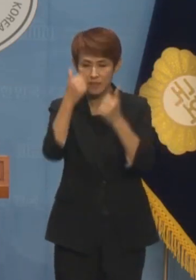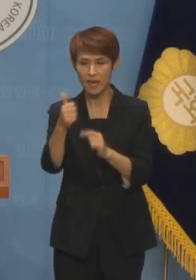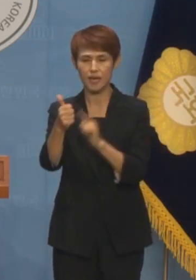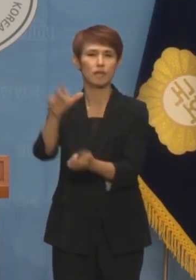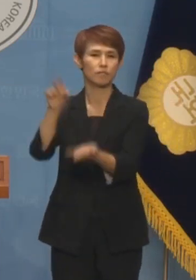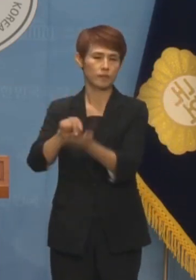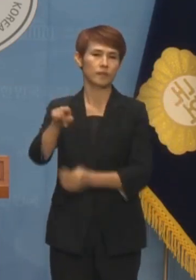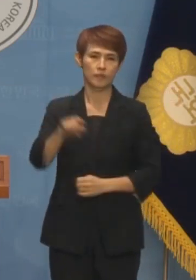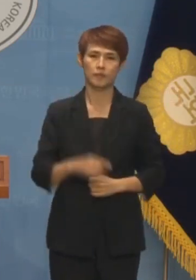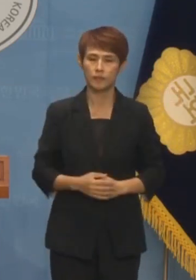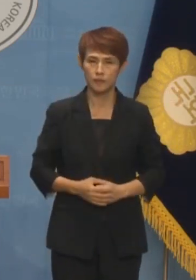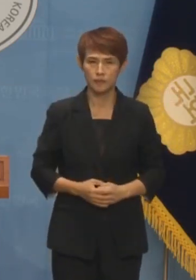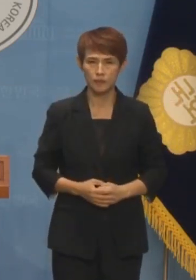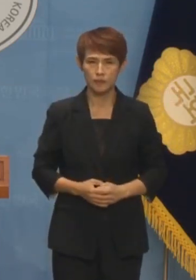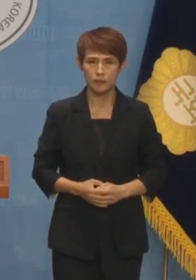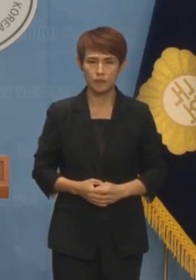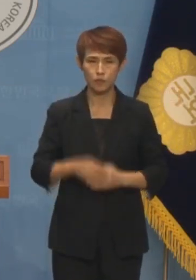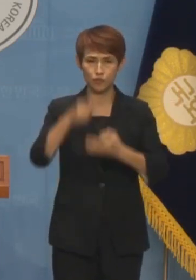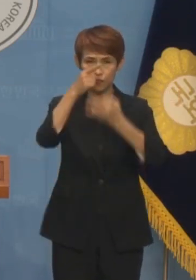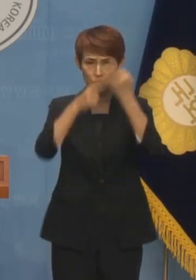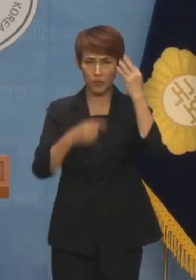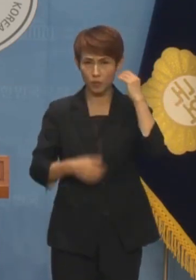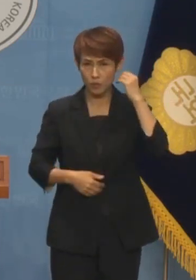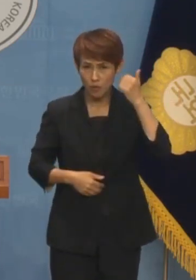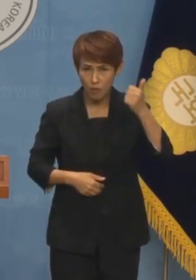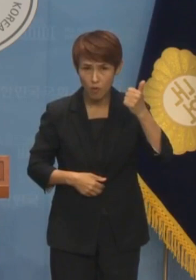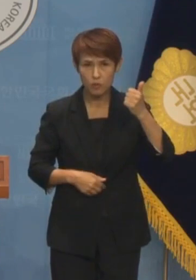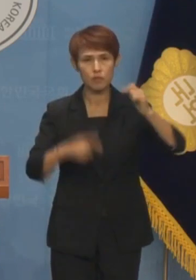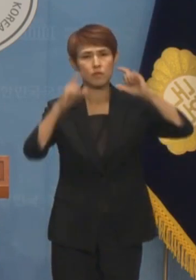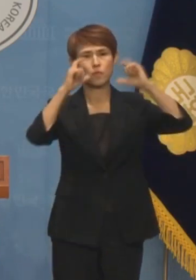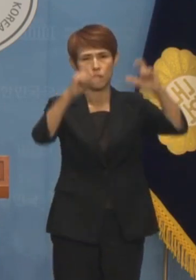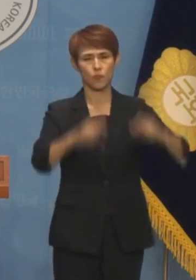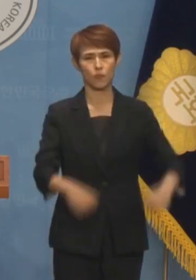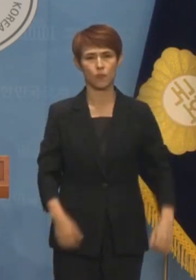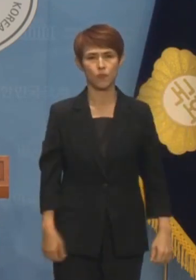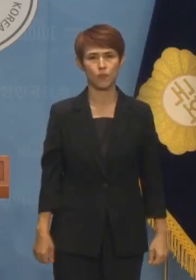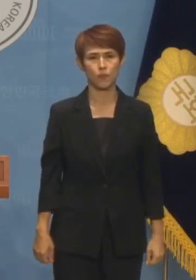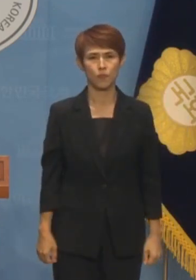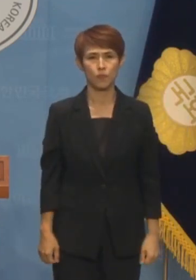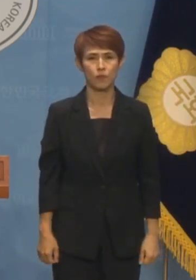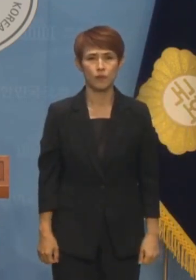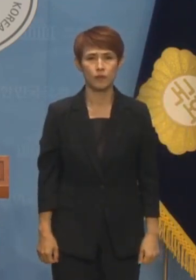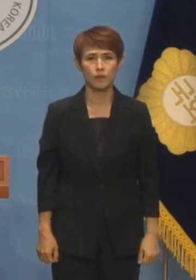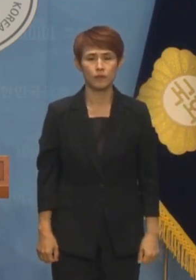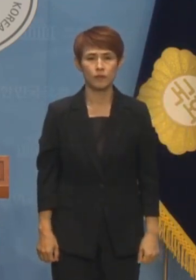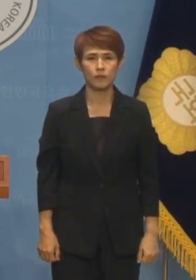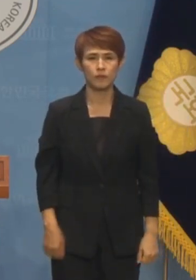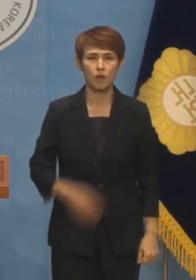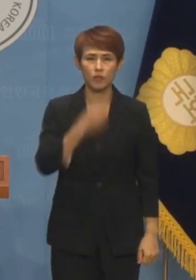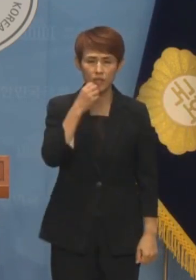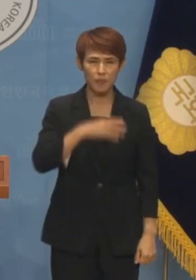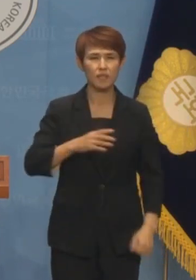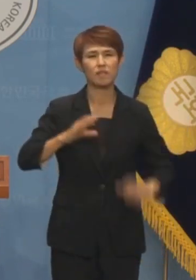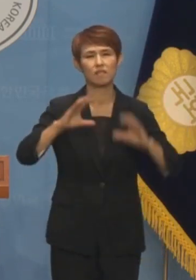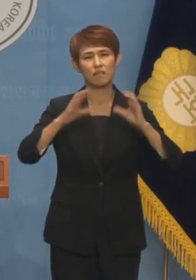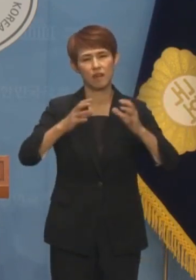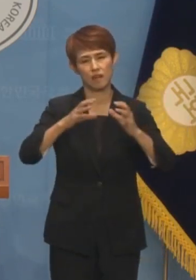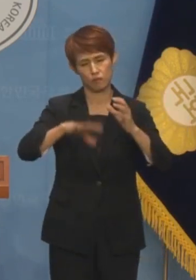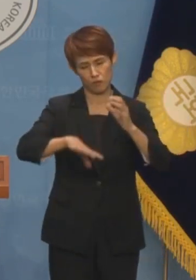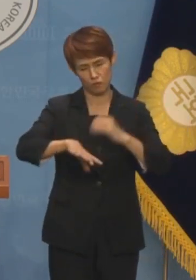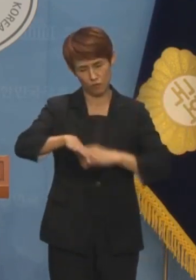때문입니다. 윤석열 대통령에게도 경고합니다. 어차피 헌정사상